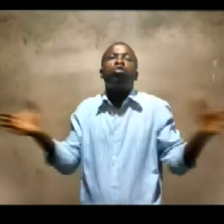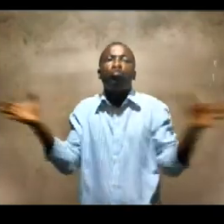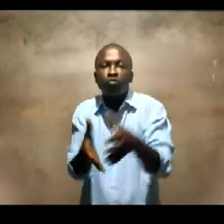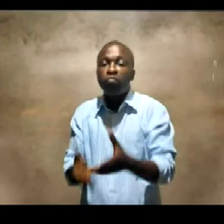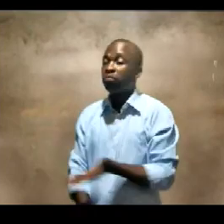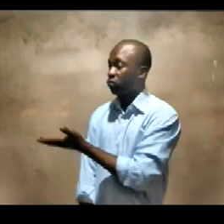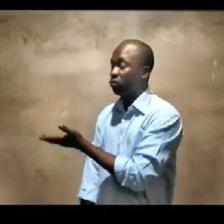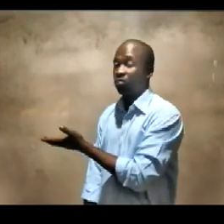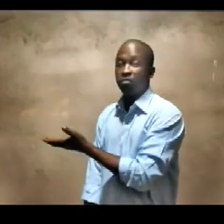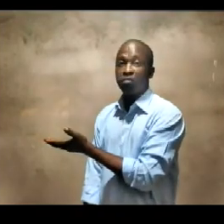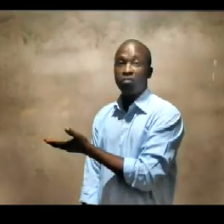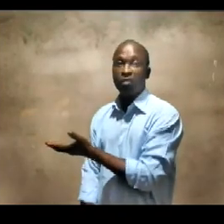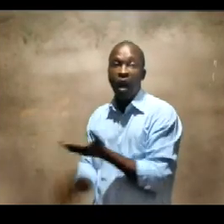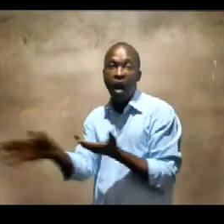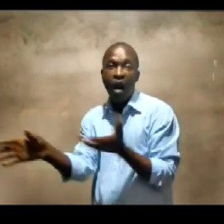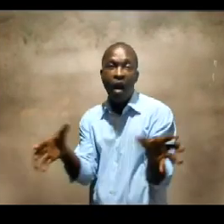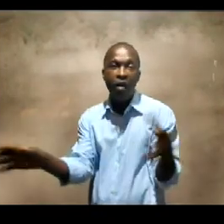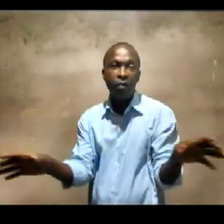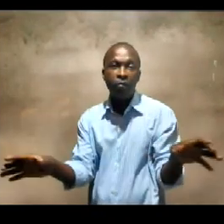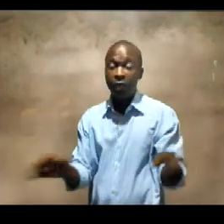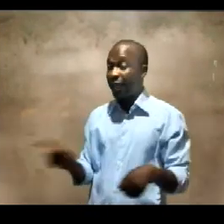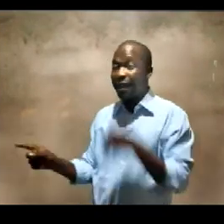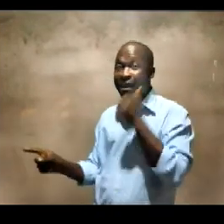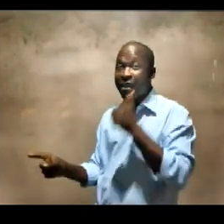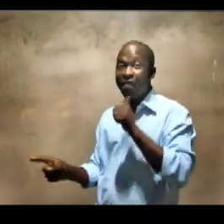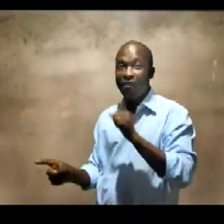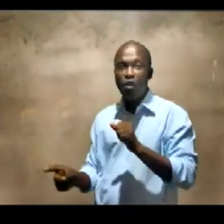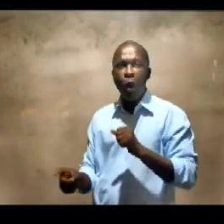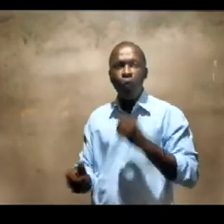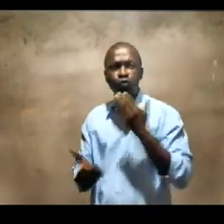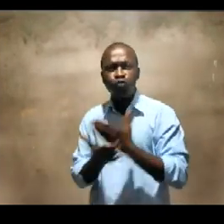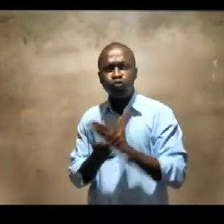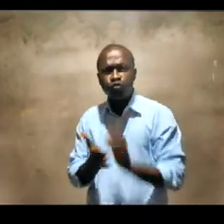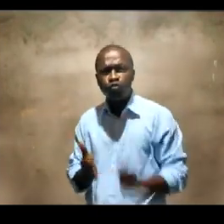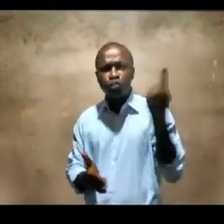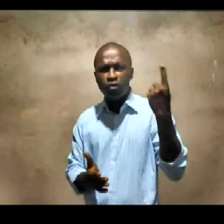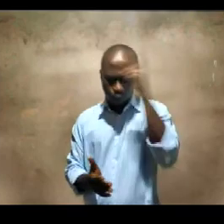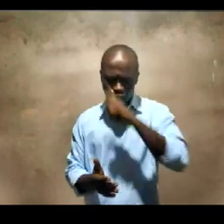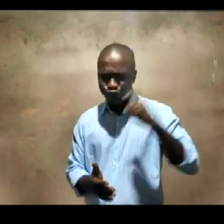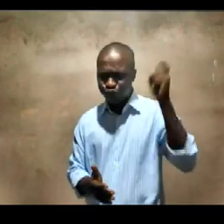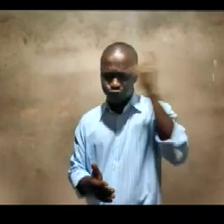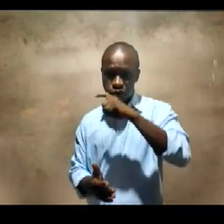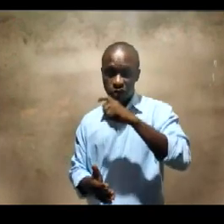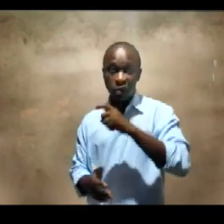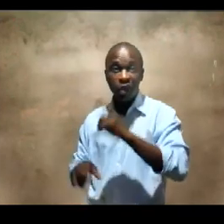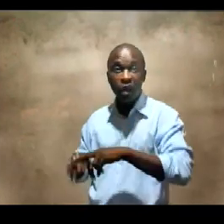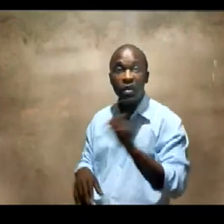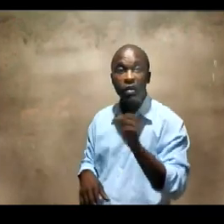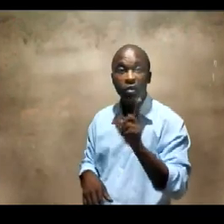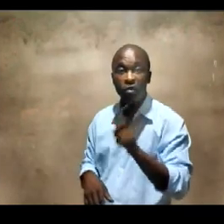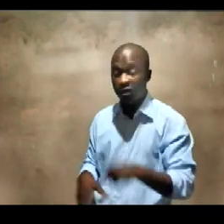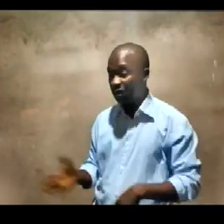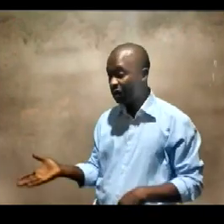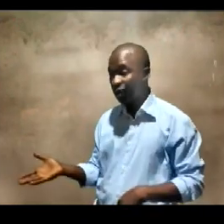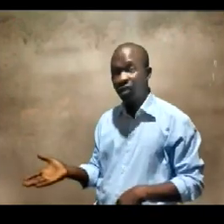de la classe que voici est assise sur une motte de parpaing comme nombre de ses camarades. Il y a les problèmes